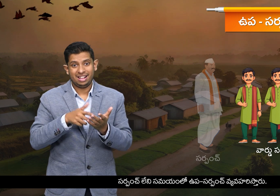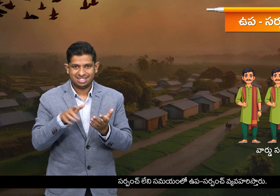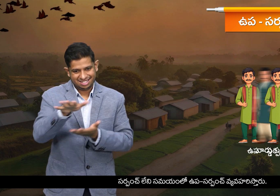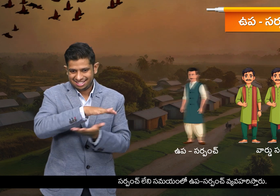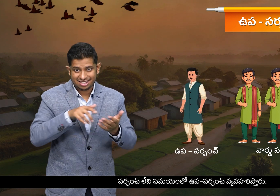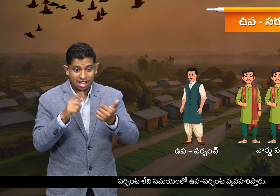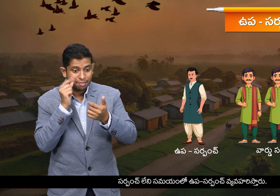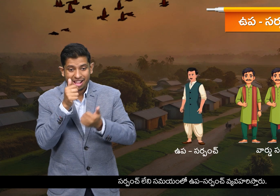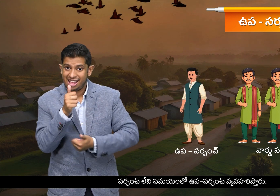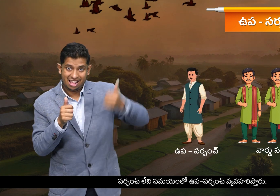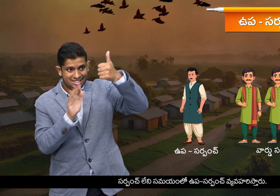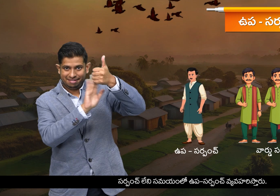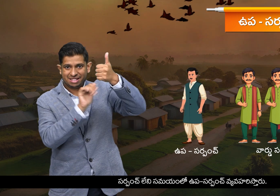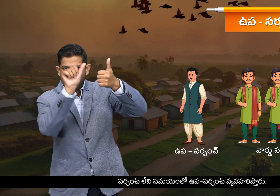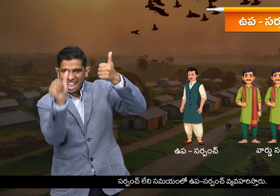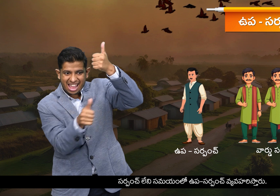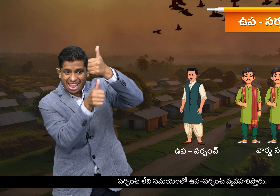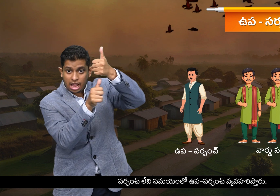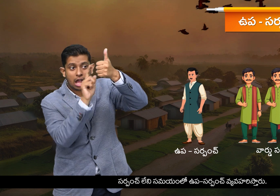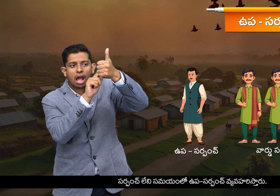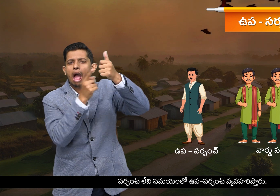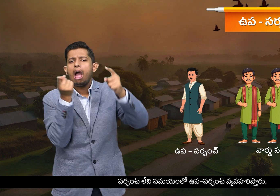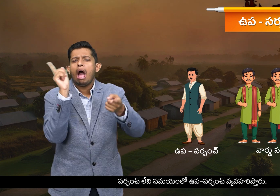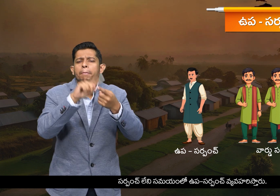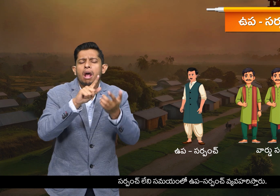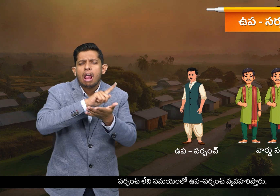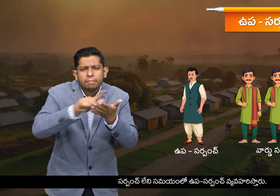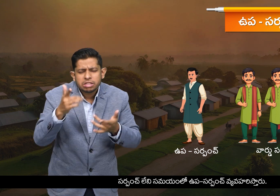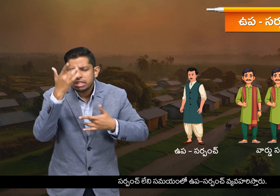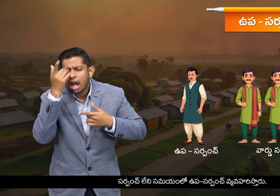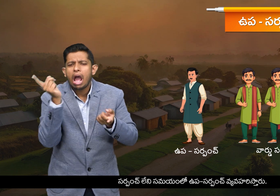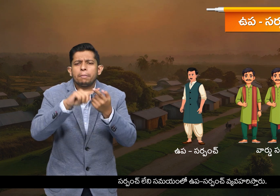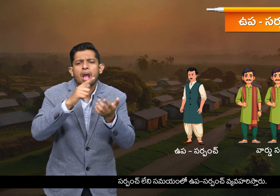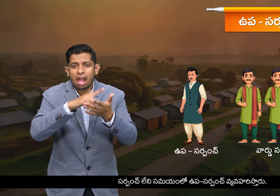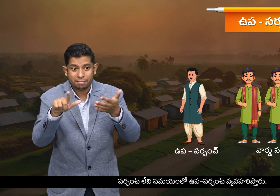సర్పంచ్ లేని సమయంలో ఉప సర్పంచ్ వ్యవహరిస్తారు.